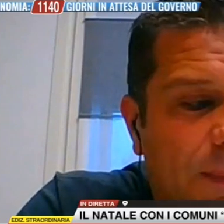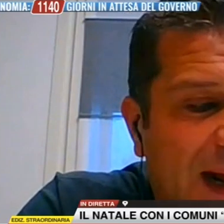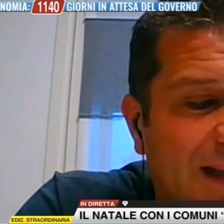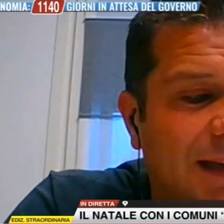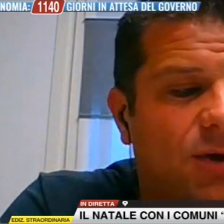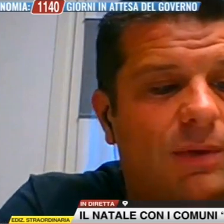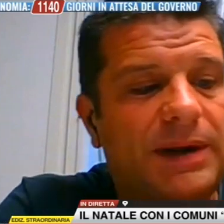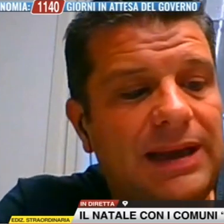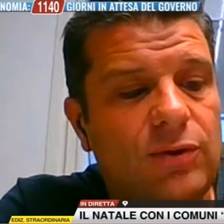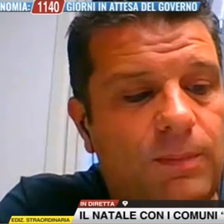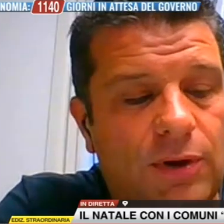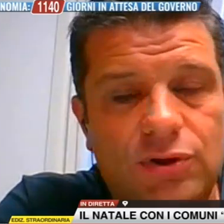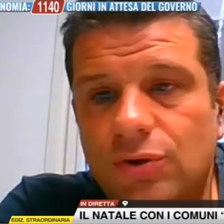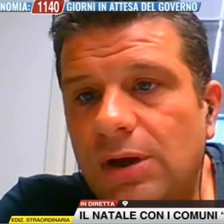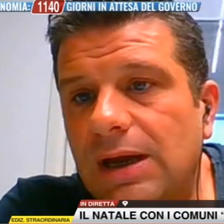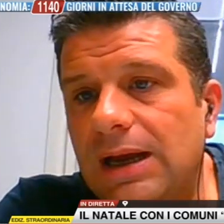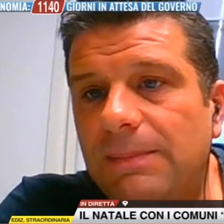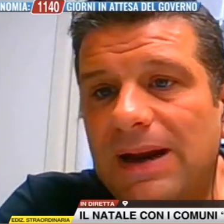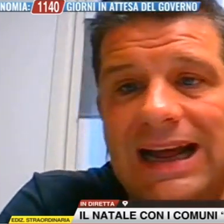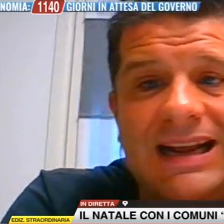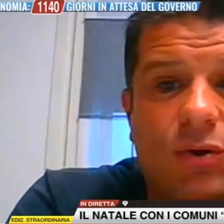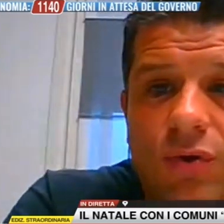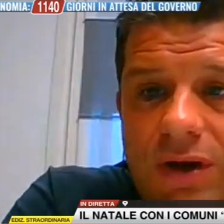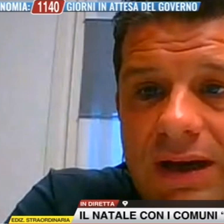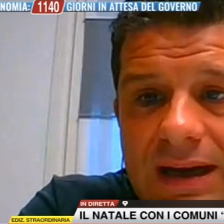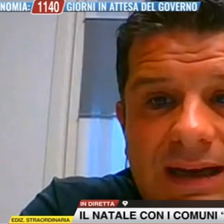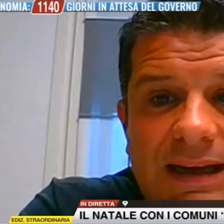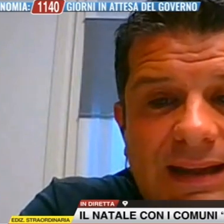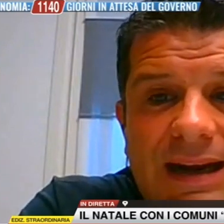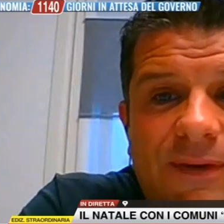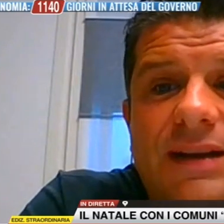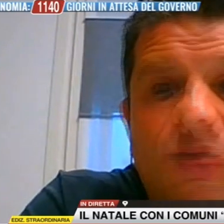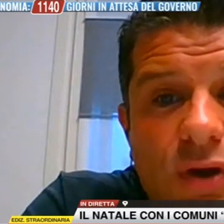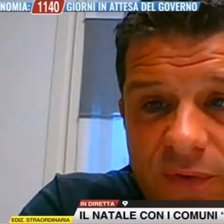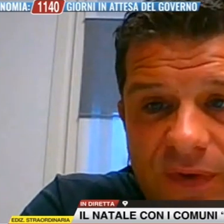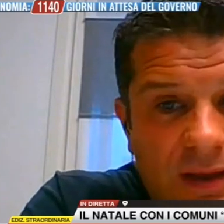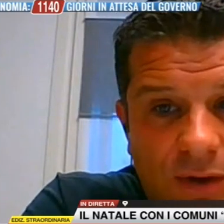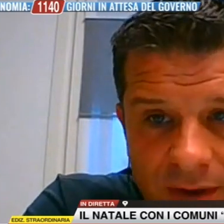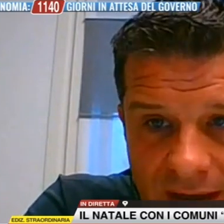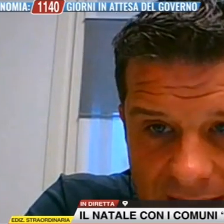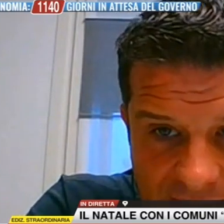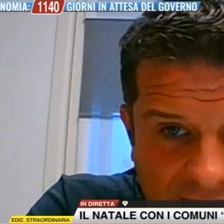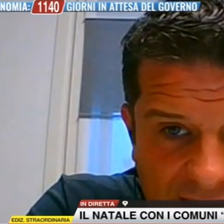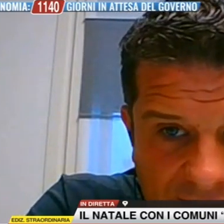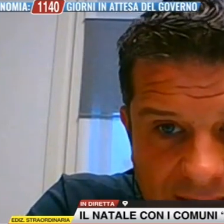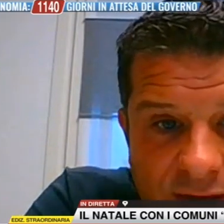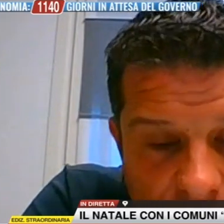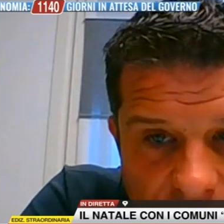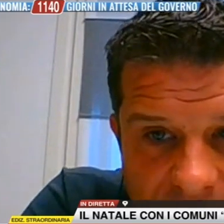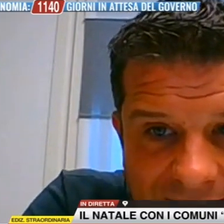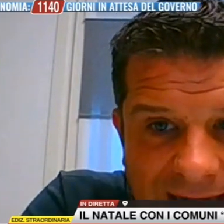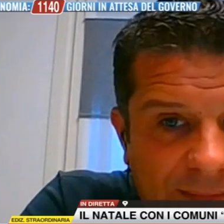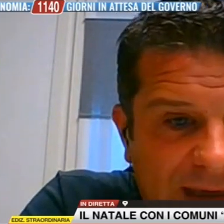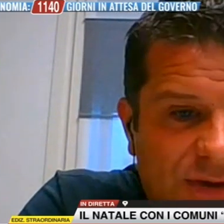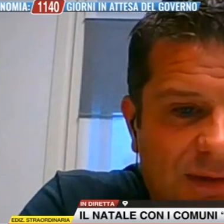genitori separati che dicono ma perché io non posso parlare con andare a fare gli auguri a mio figlio il giorno